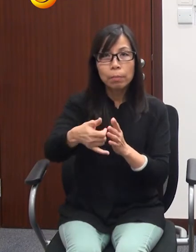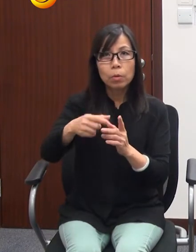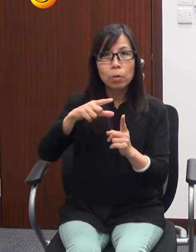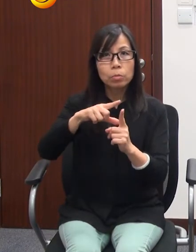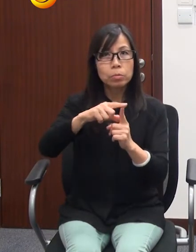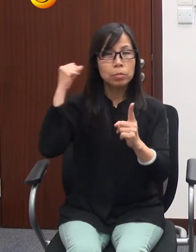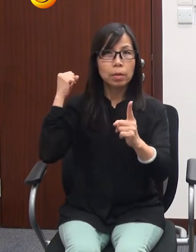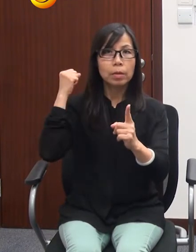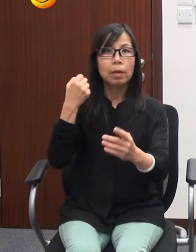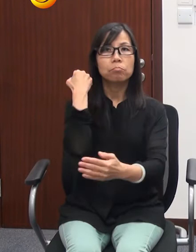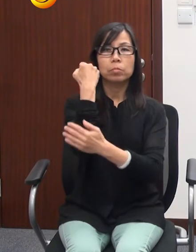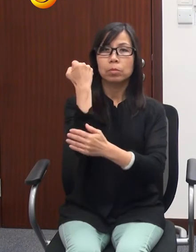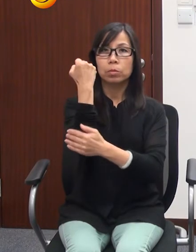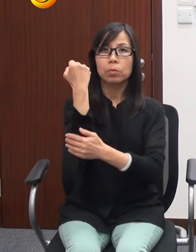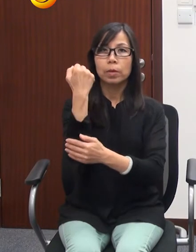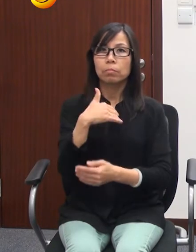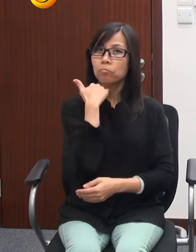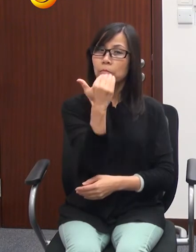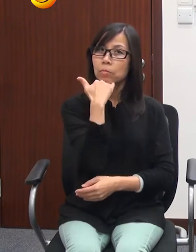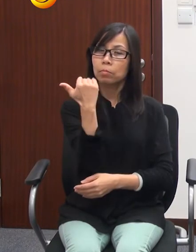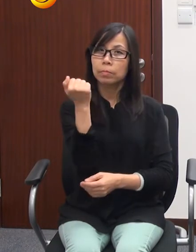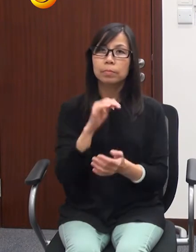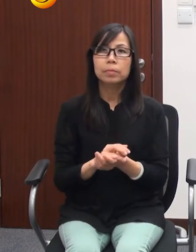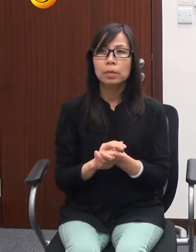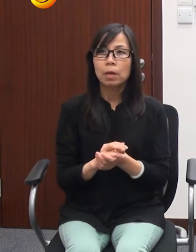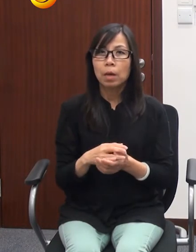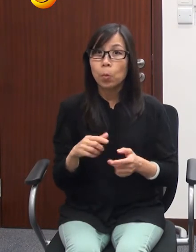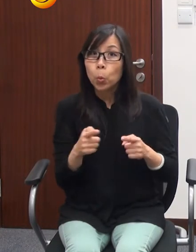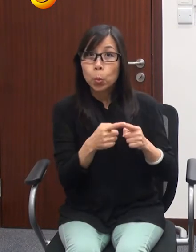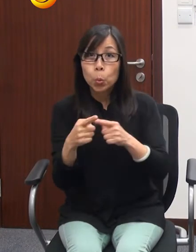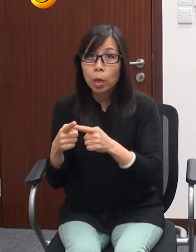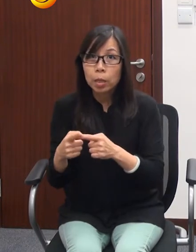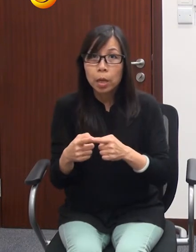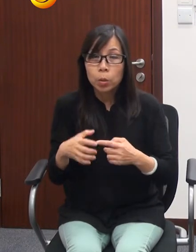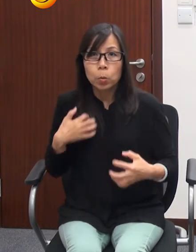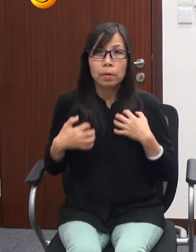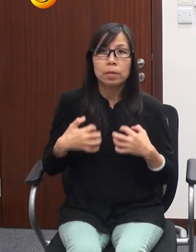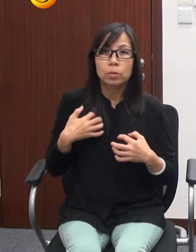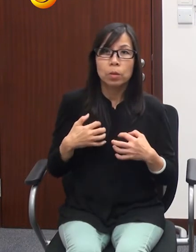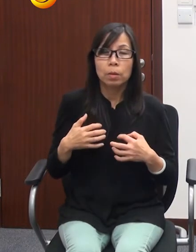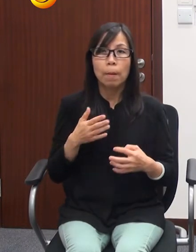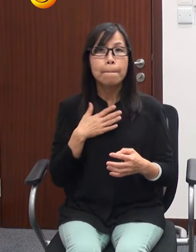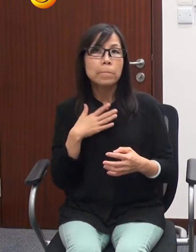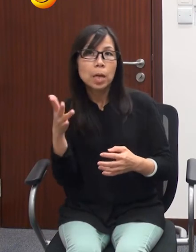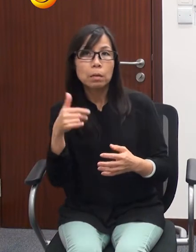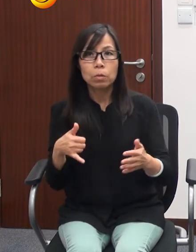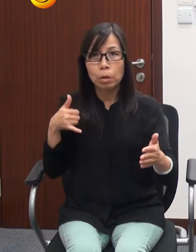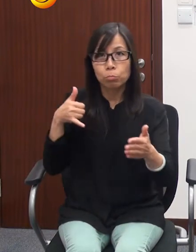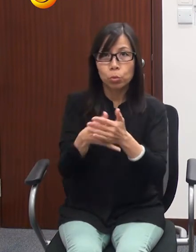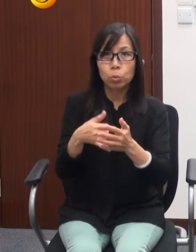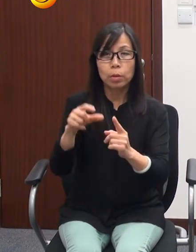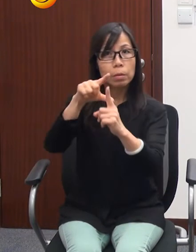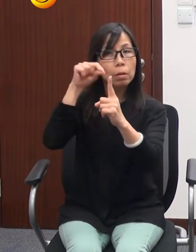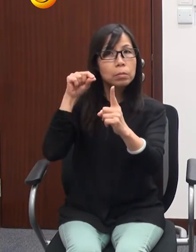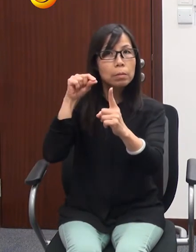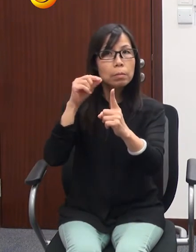啦。咁所以就好緊張，即係好多人好緊張，驚衝擊，驚我衝擊咗嗰個星期禮之後咧，中共會反面。